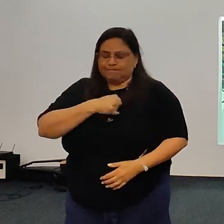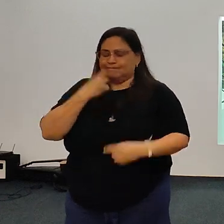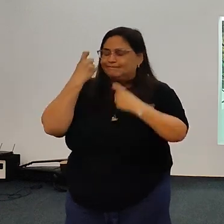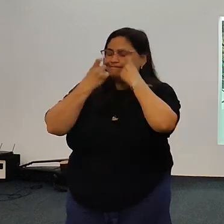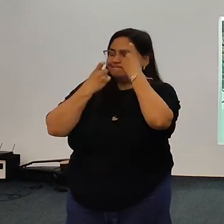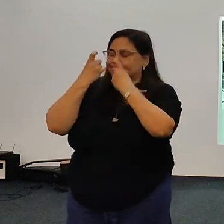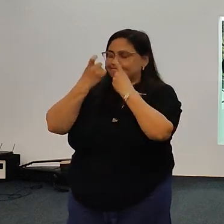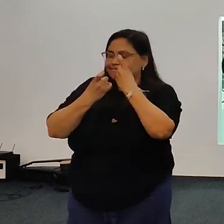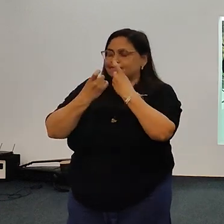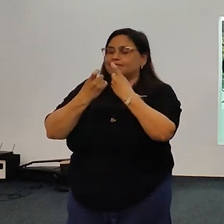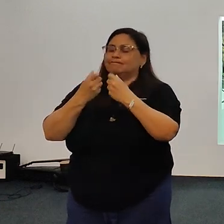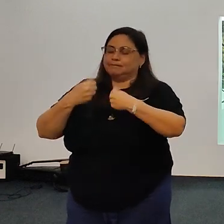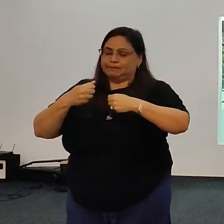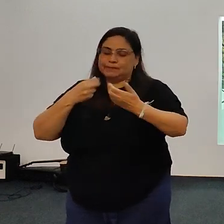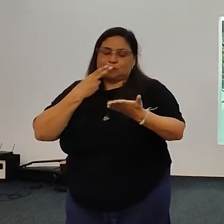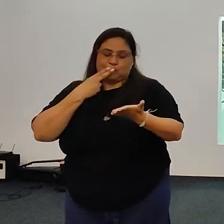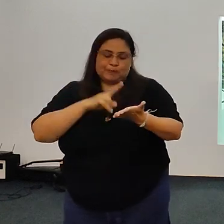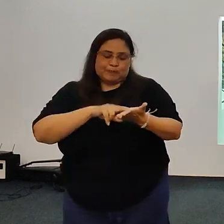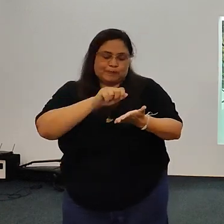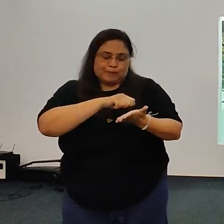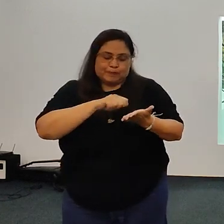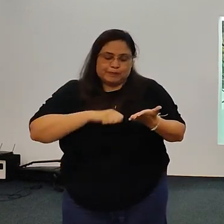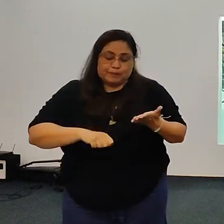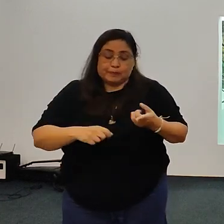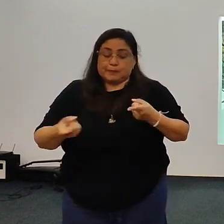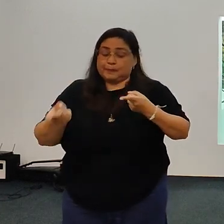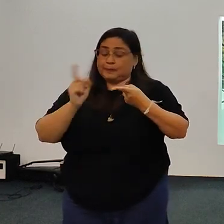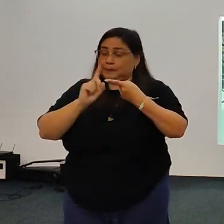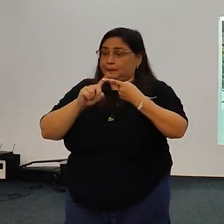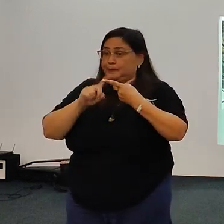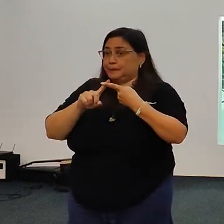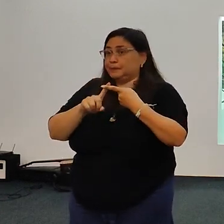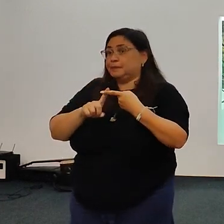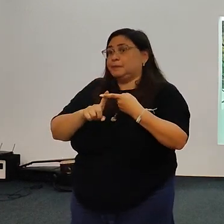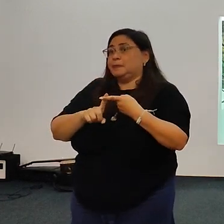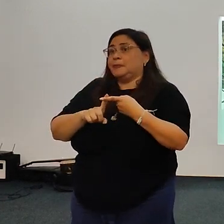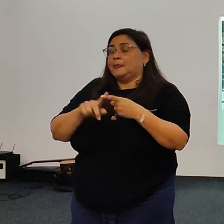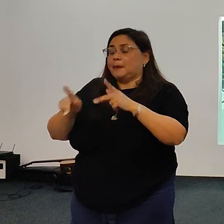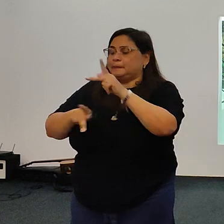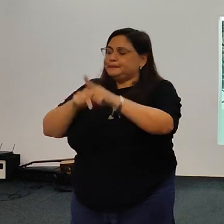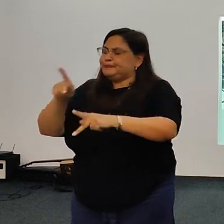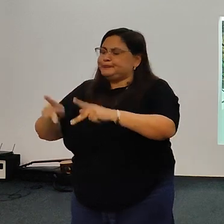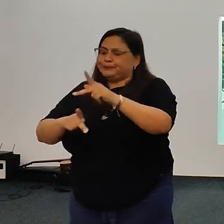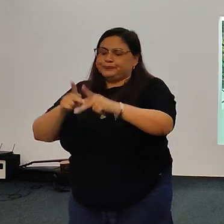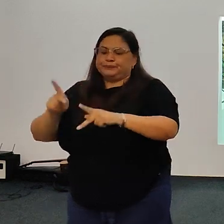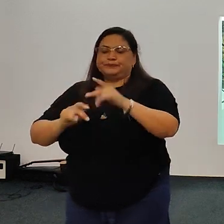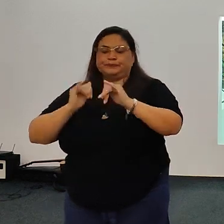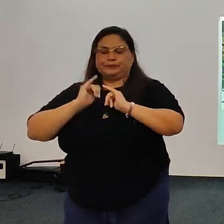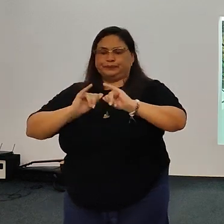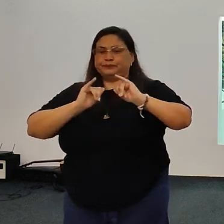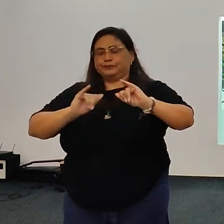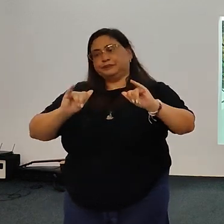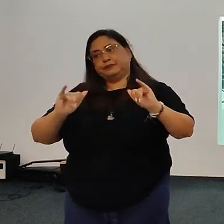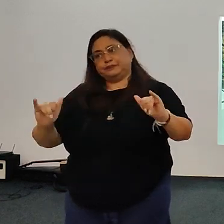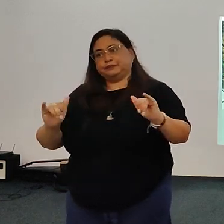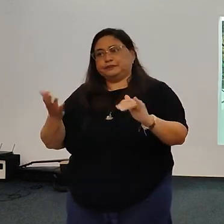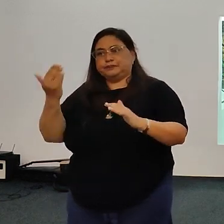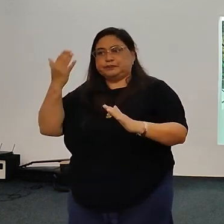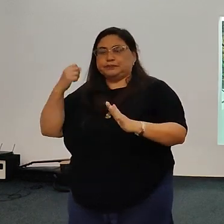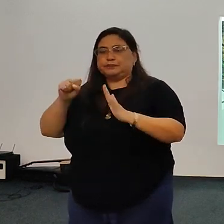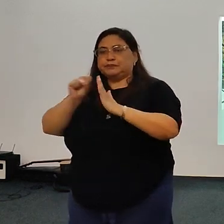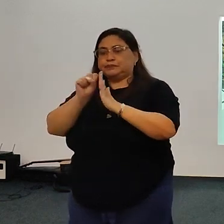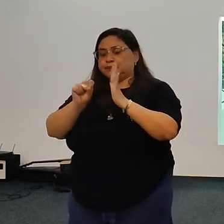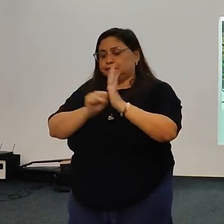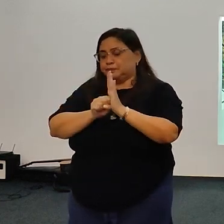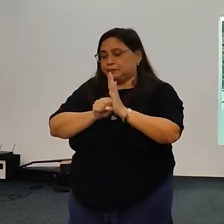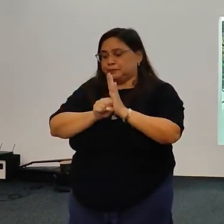isso. A primeira heresia que João vem combater é que alguns estavam dizendo, naqueles dias, no 1º século, que